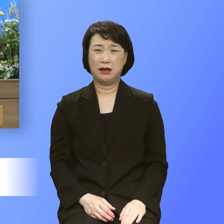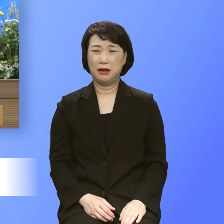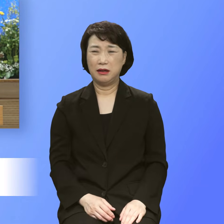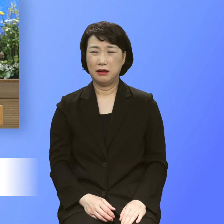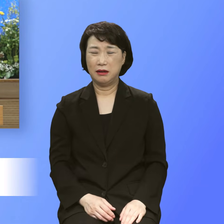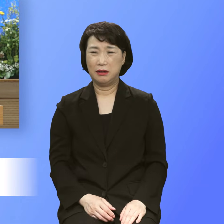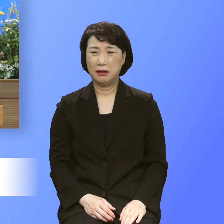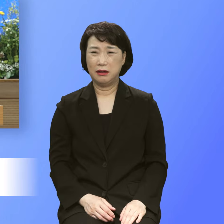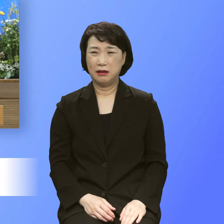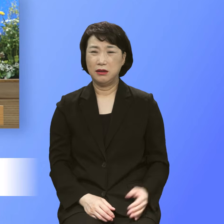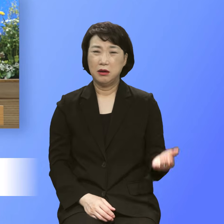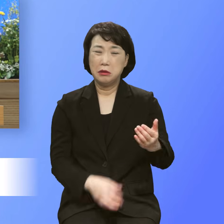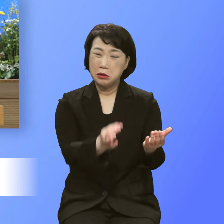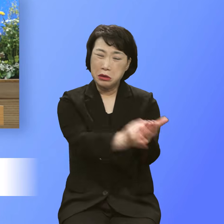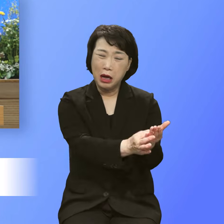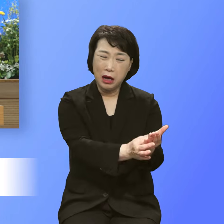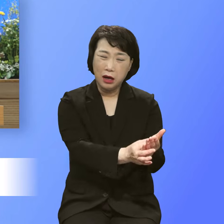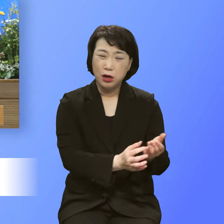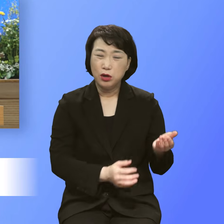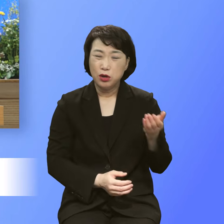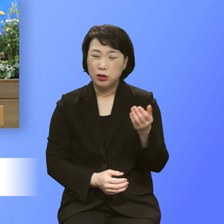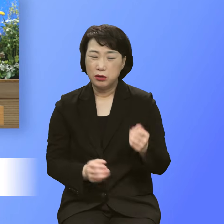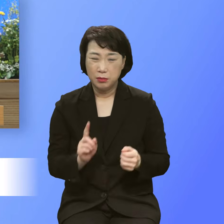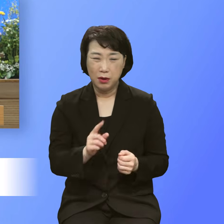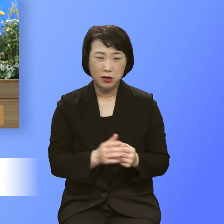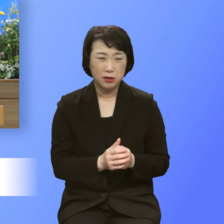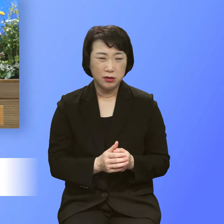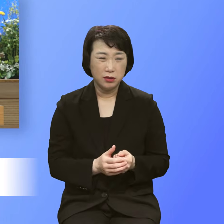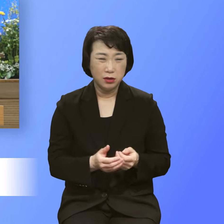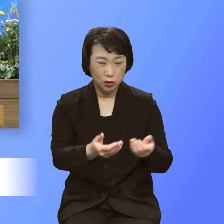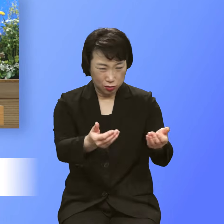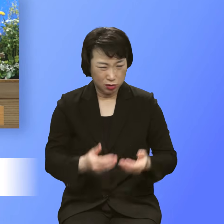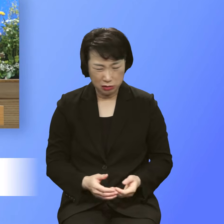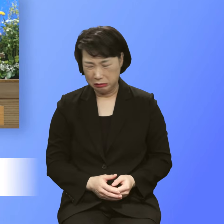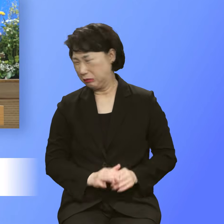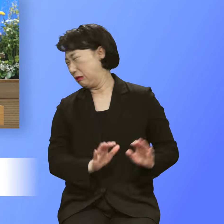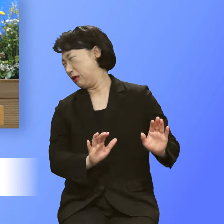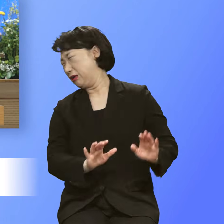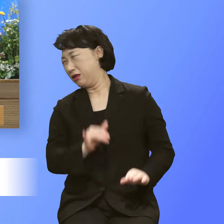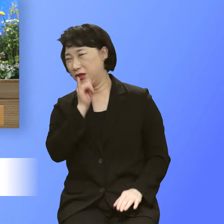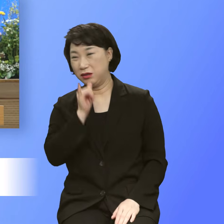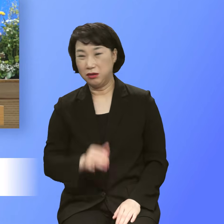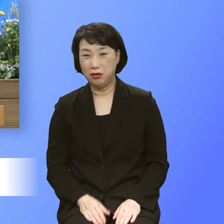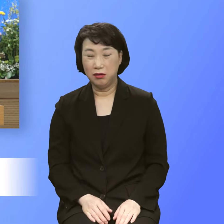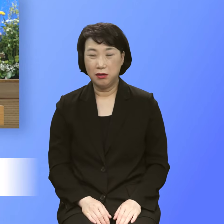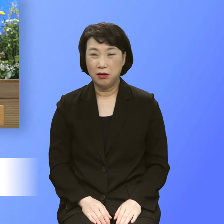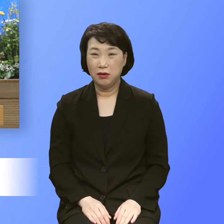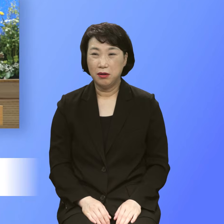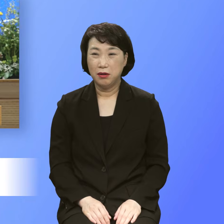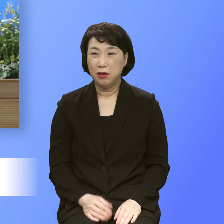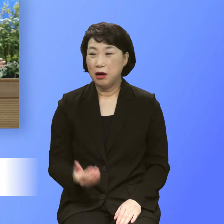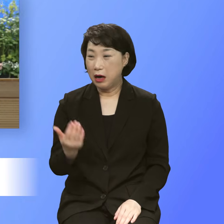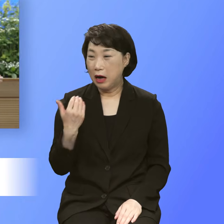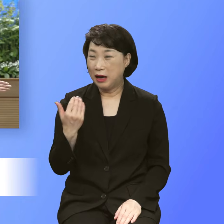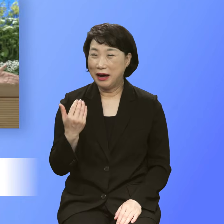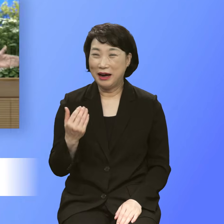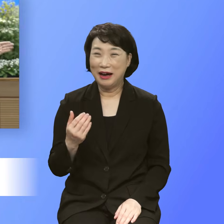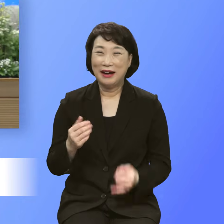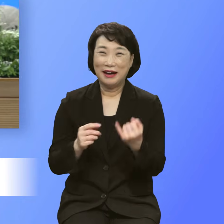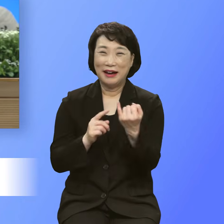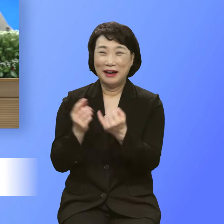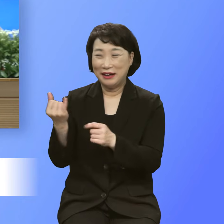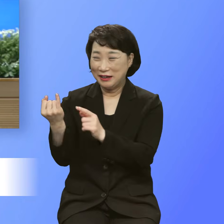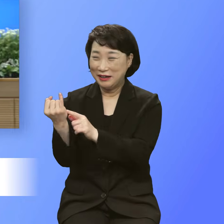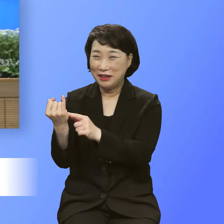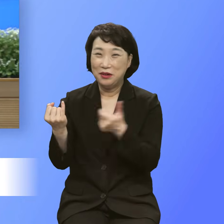싸구려는요, 저도 안 갖는 싸구려가 있어요. 예. 지금 아까 돈 5만 원 예원